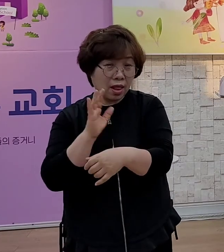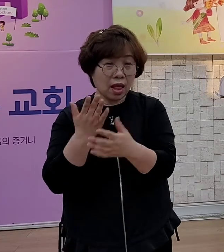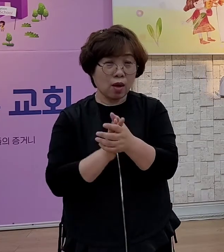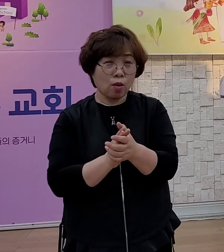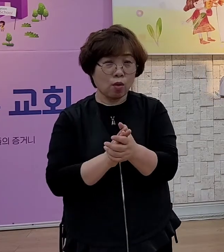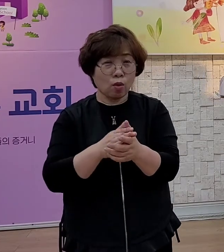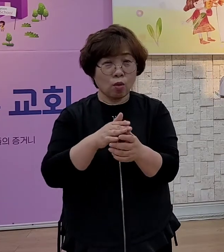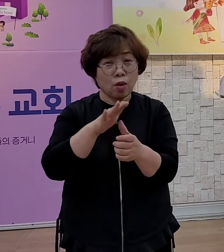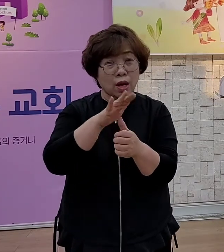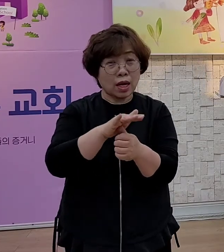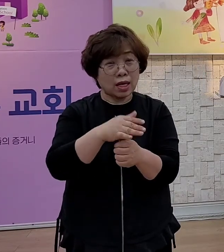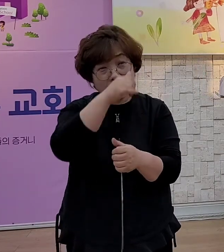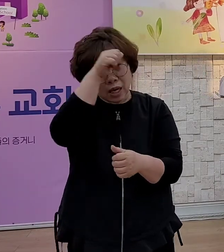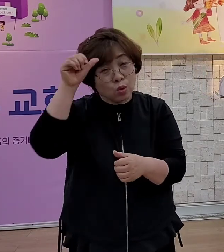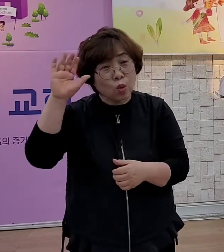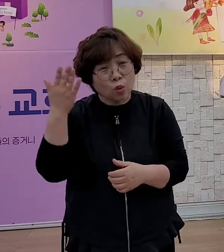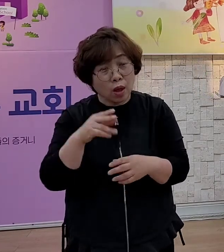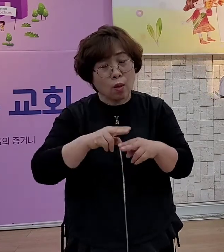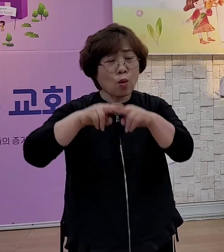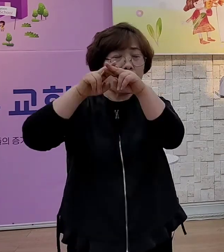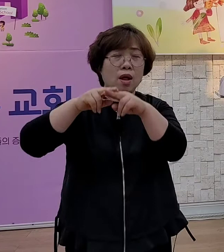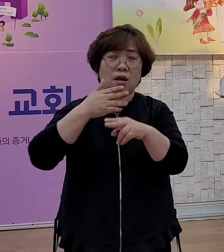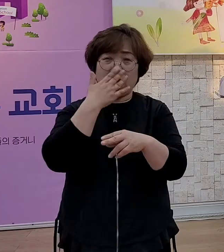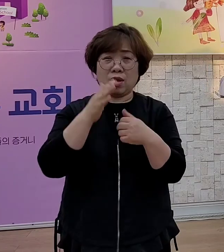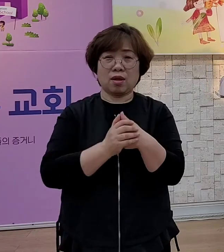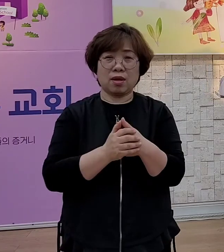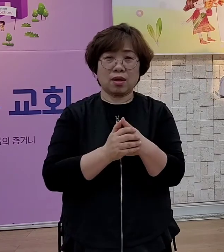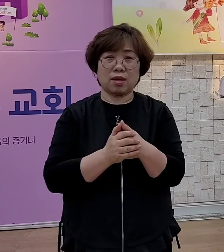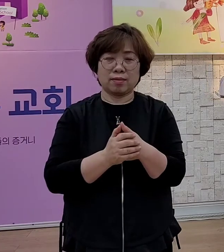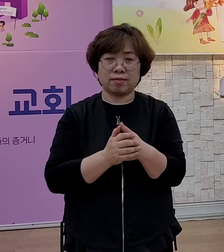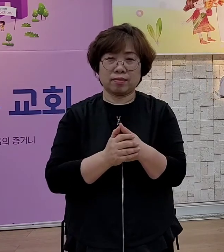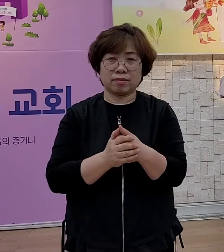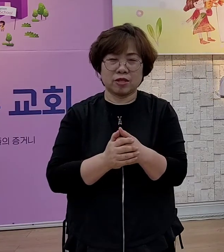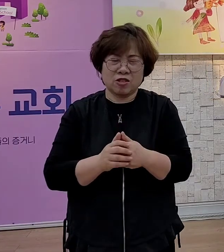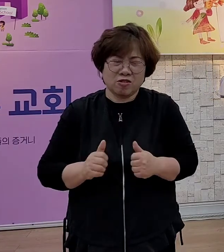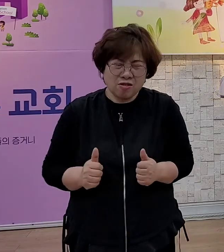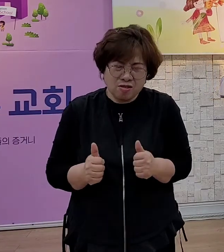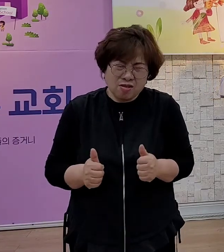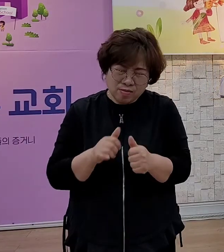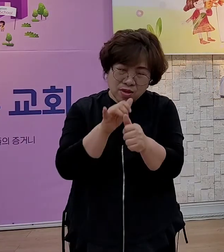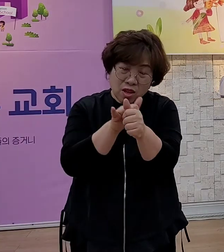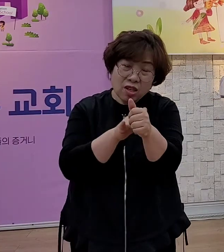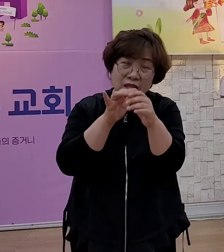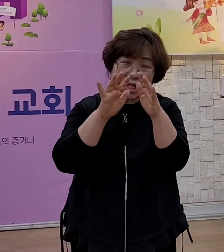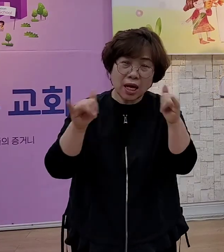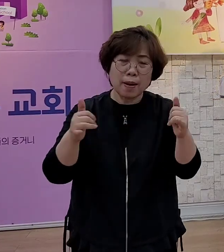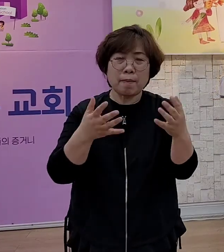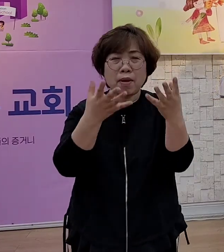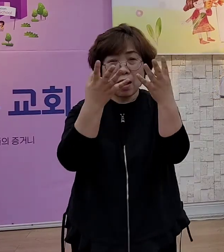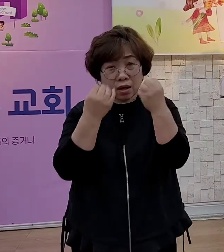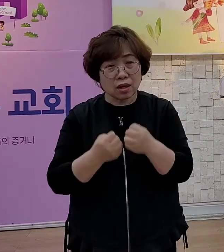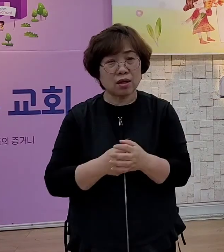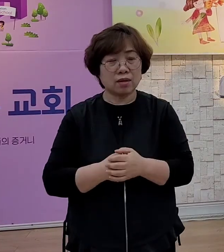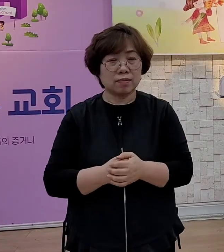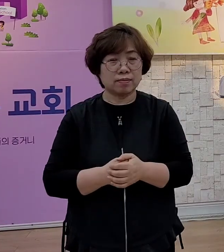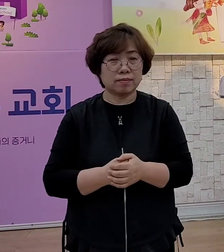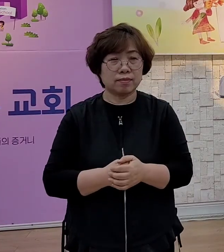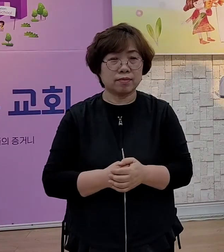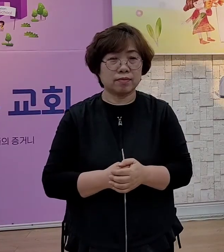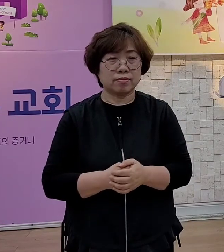막 죽어라 사나 막 남들 앞에서 다 뭐 이거 숨길 게 어디 있나요? 이 좁은 공간에 온갖 충성 한 5년만 해도 권사